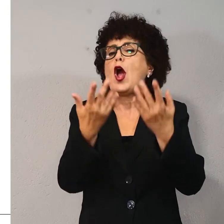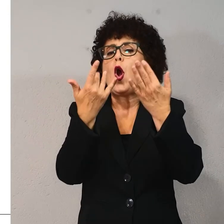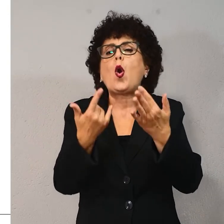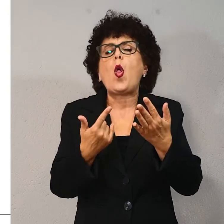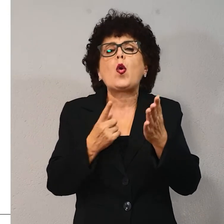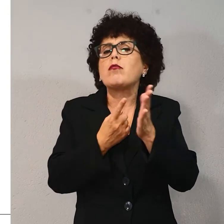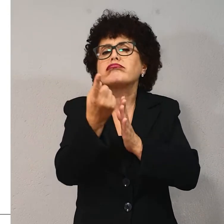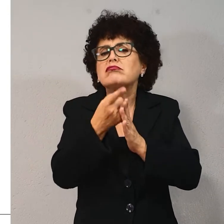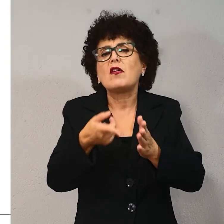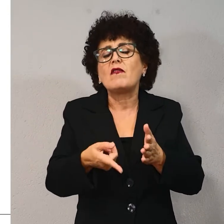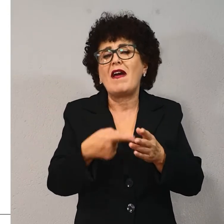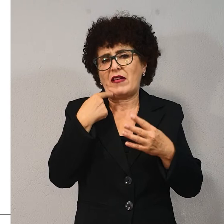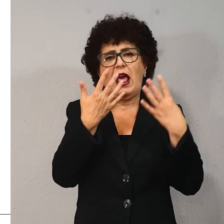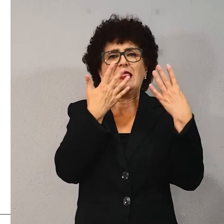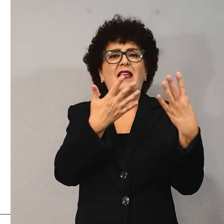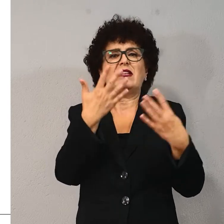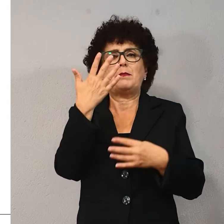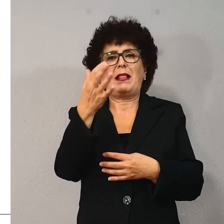Ефикасност.